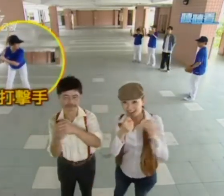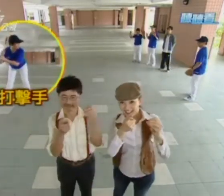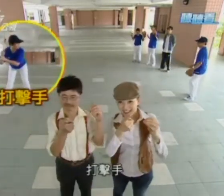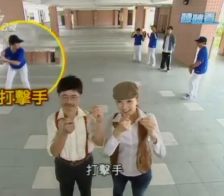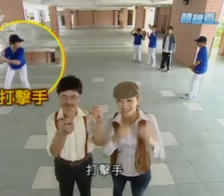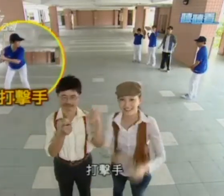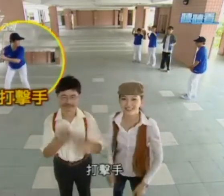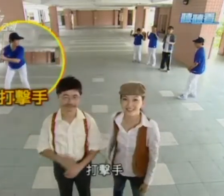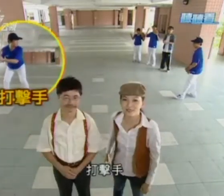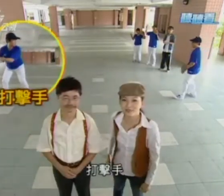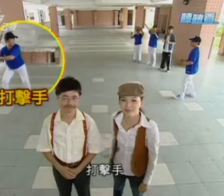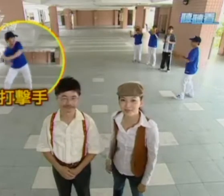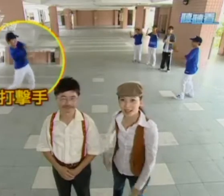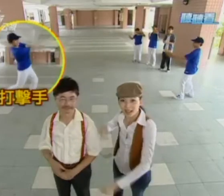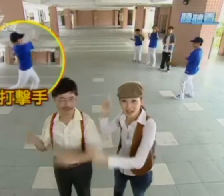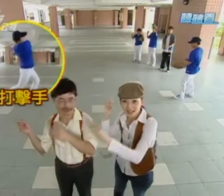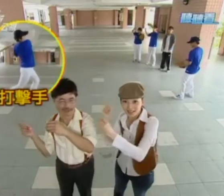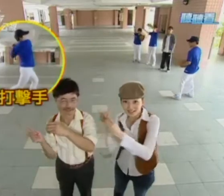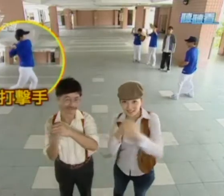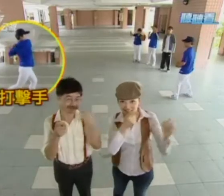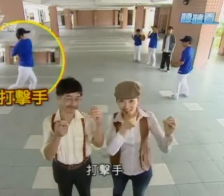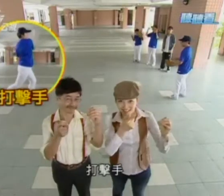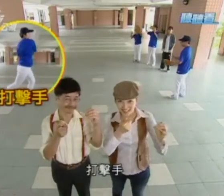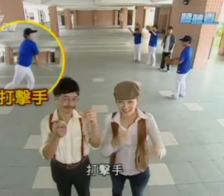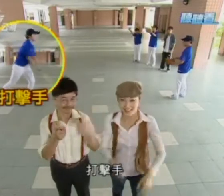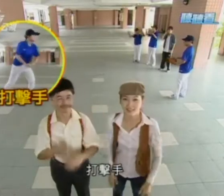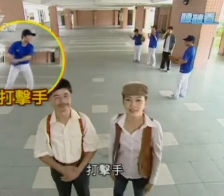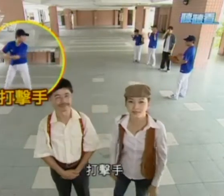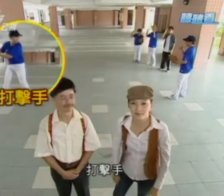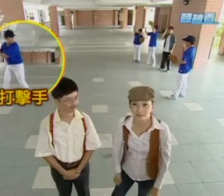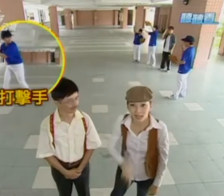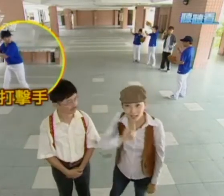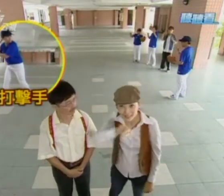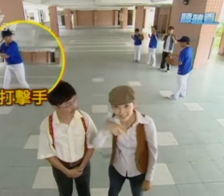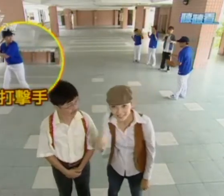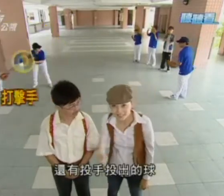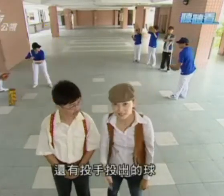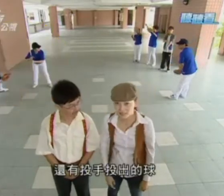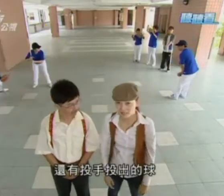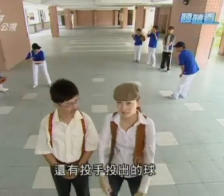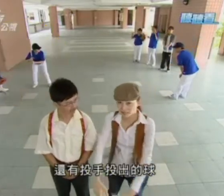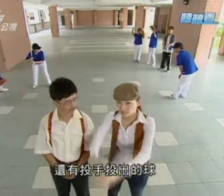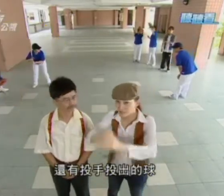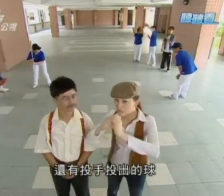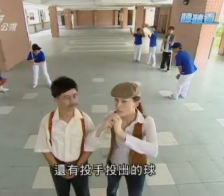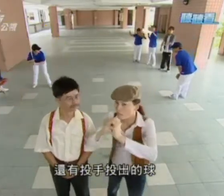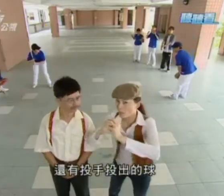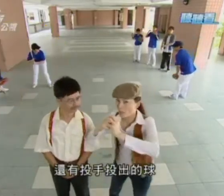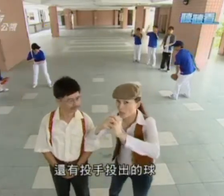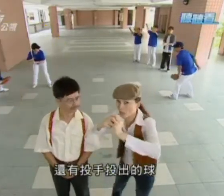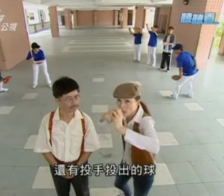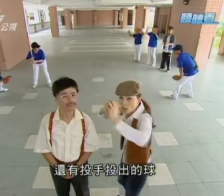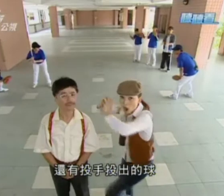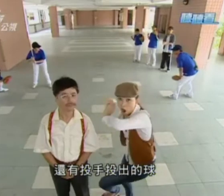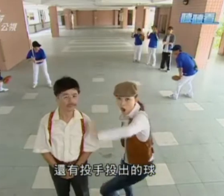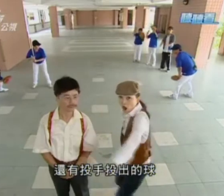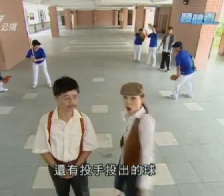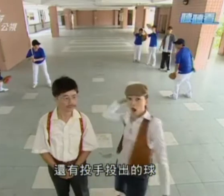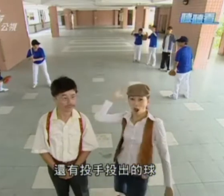打击手，打击手，还有投手投出的